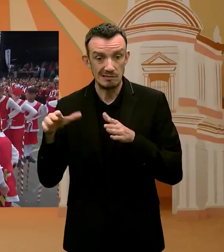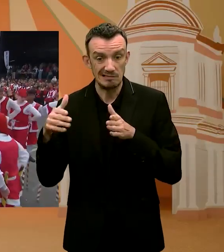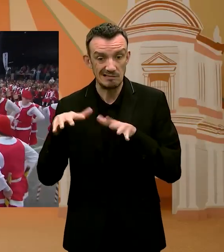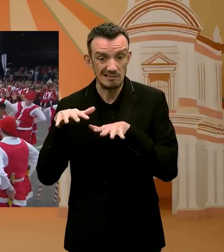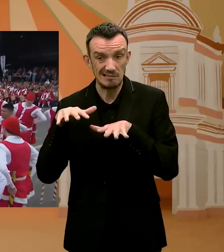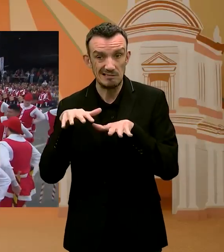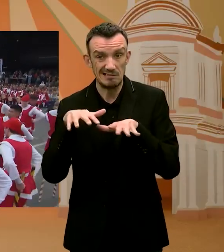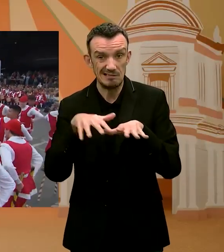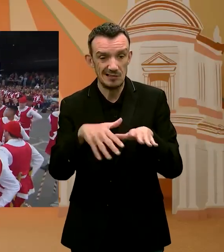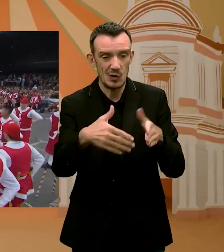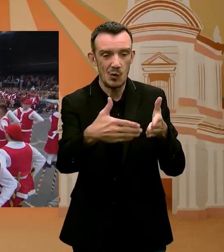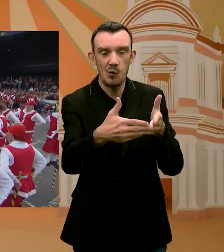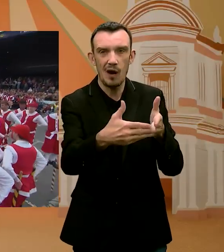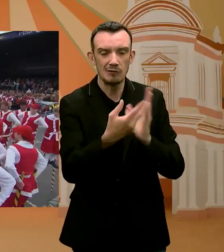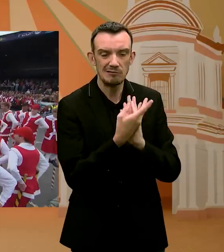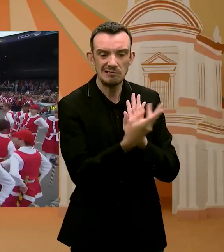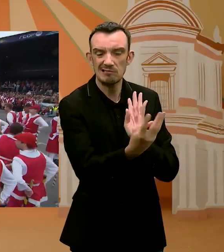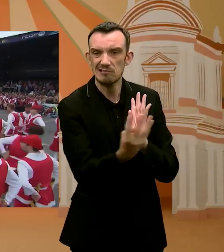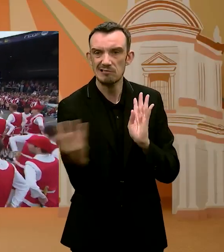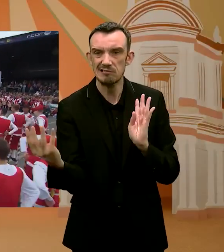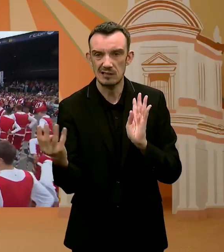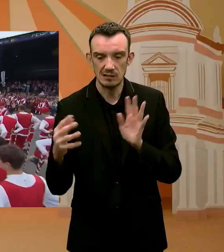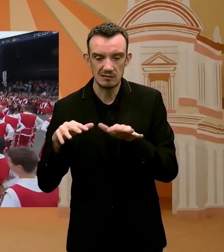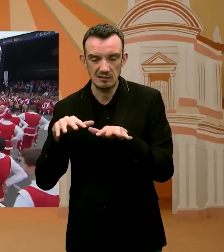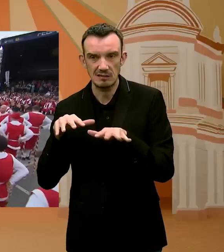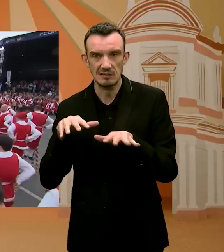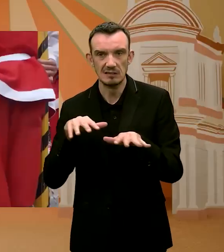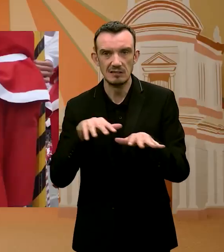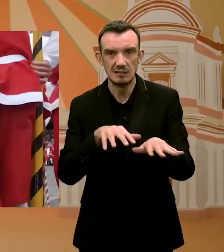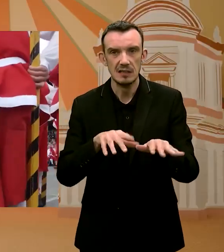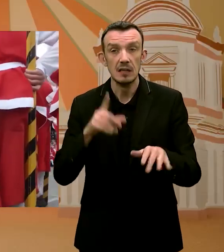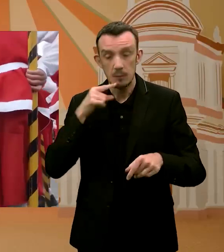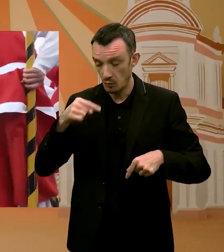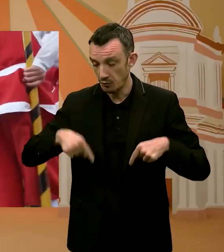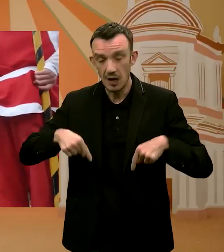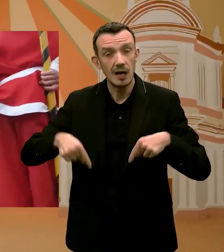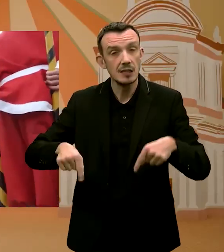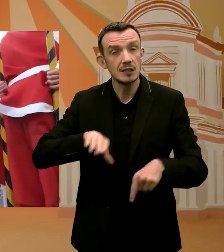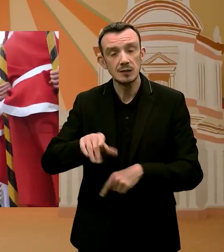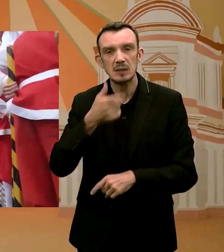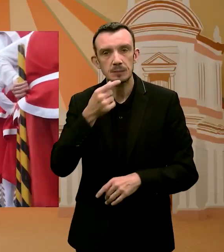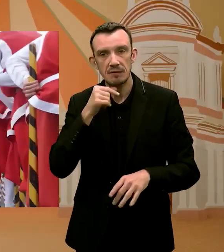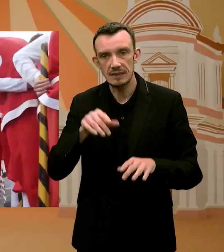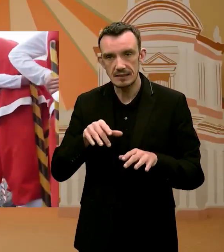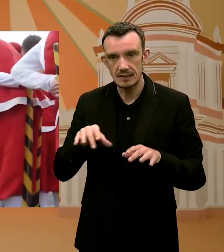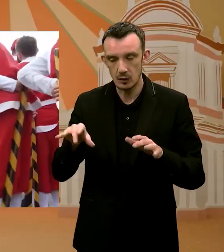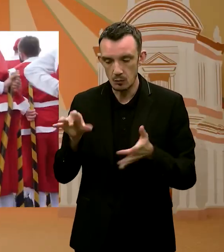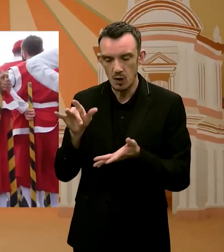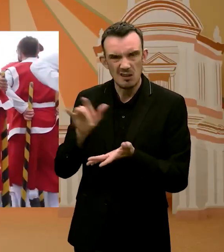long des barrières Nadar. C'est difficile aux échasseurs, ça bouge tellement de rester au centre, c'est très difficile. Et là, voilà, on voit que ça s'est calmé, ils reviennent